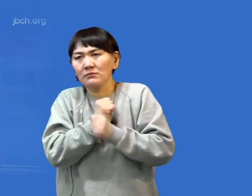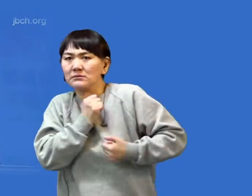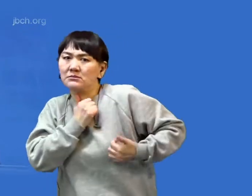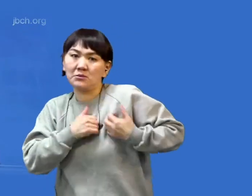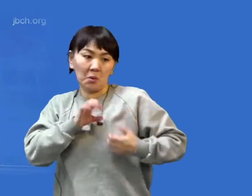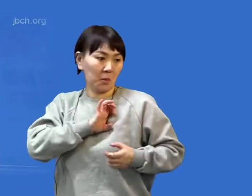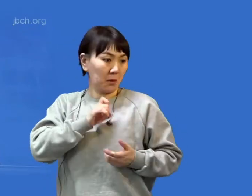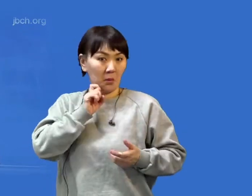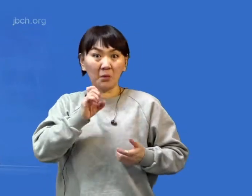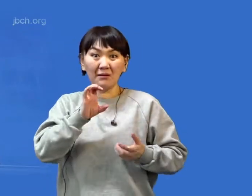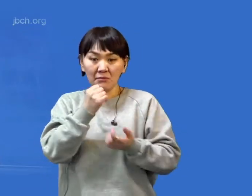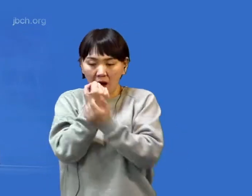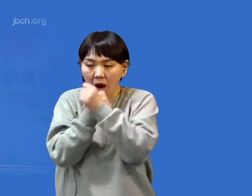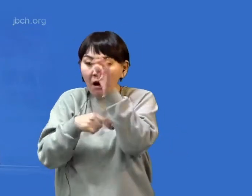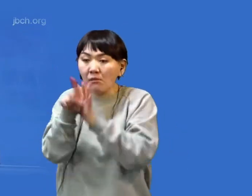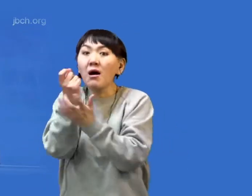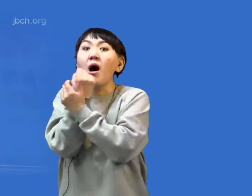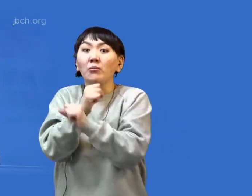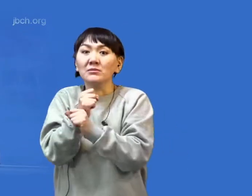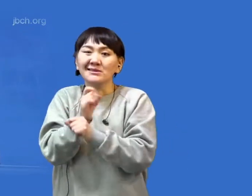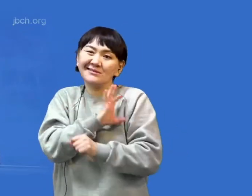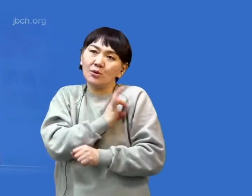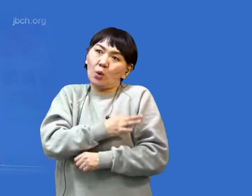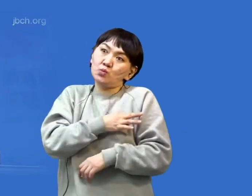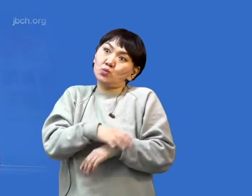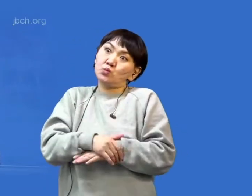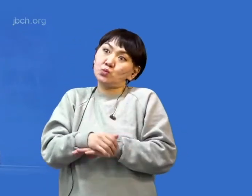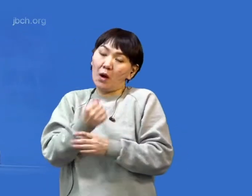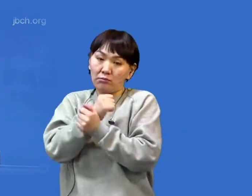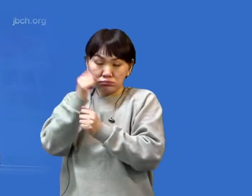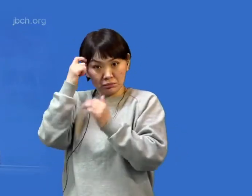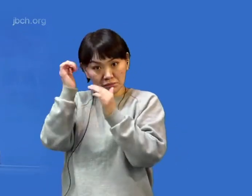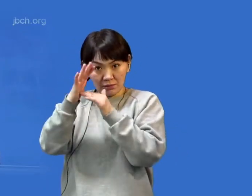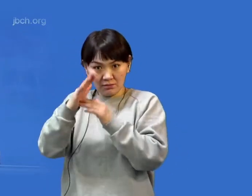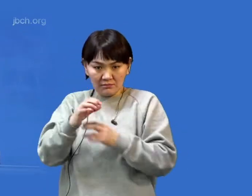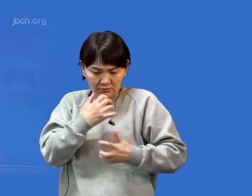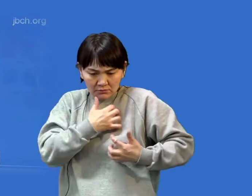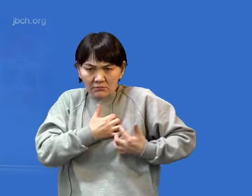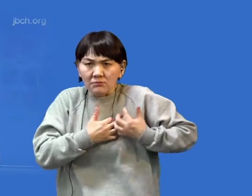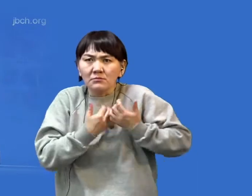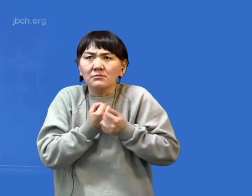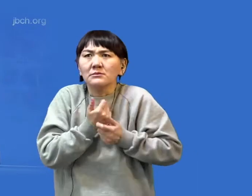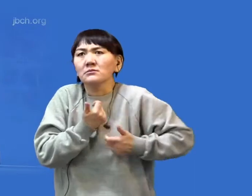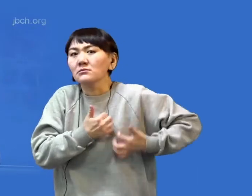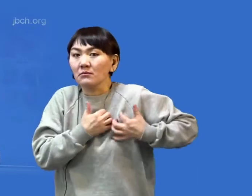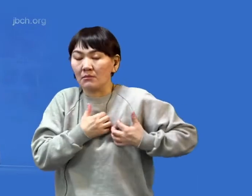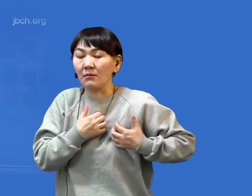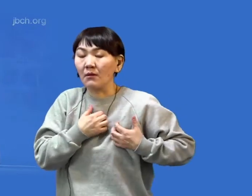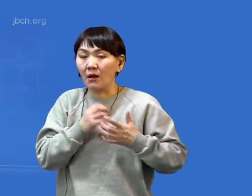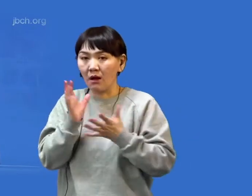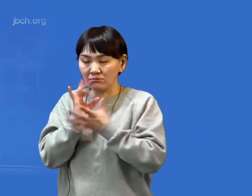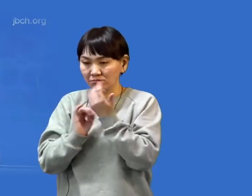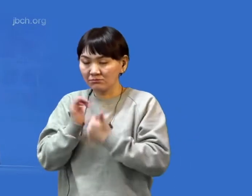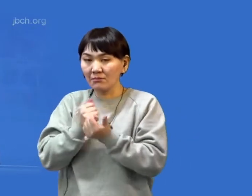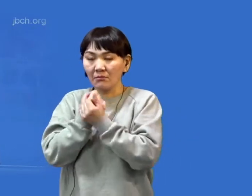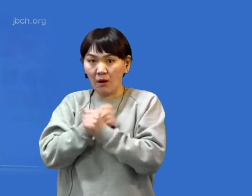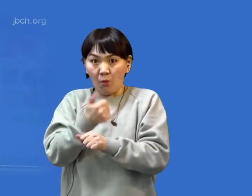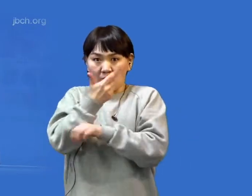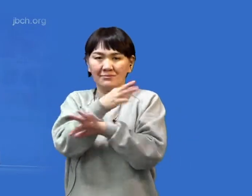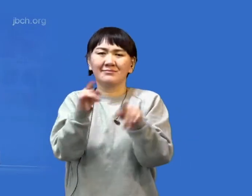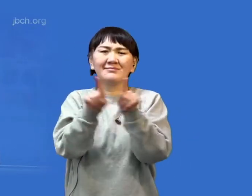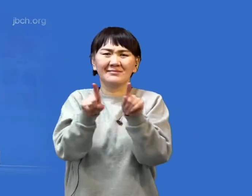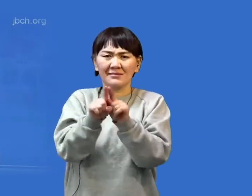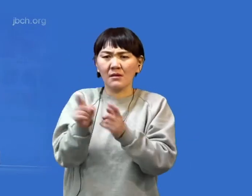бол аврагддаггүйтэй адилхан ариун сүнсээр дүүрхийг хүсн тэмүүлэх хэрэгтэй. Ариун сүнсний үржимсийг ургуулахыг хүсэх хэрэгтэй. Залбирах